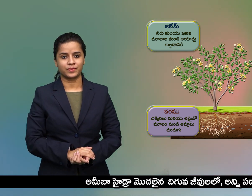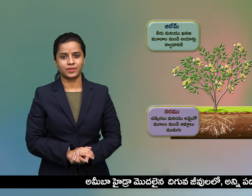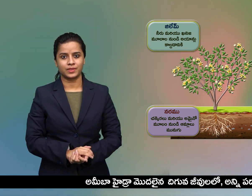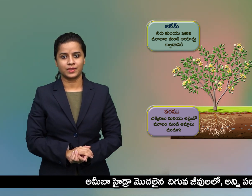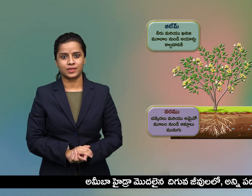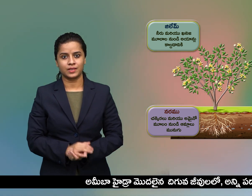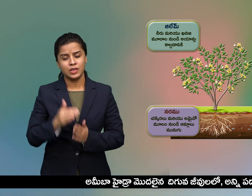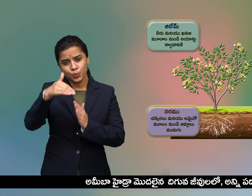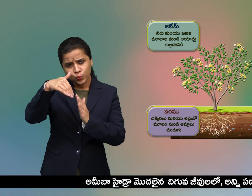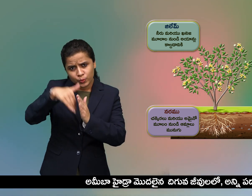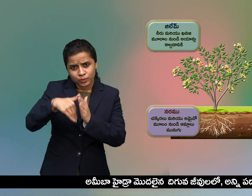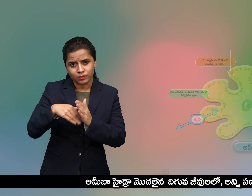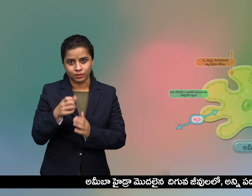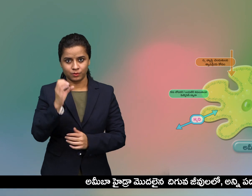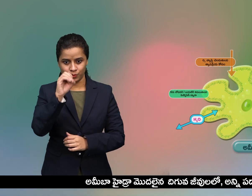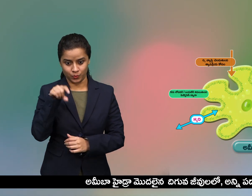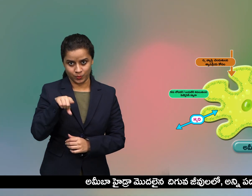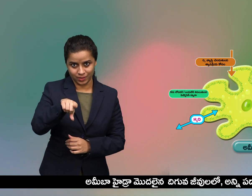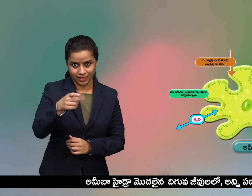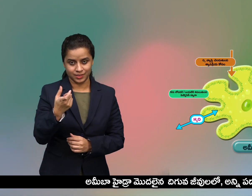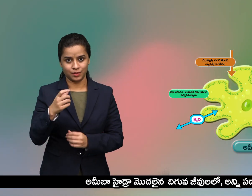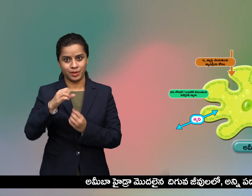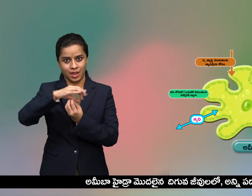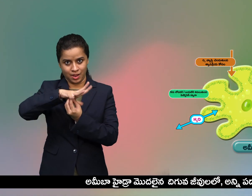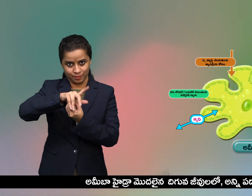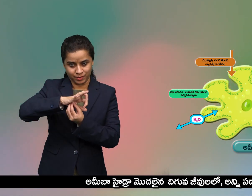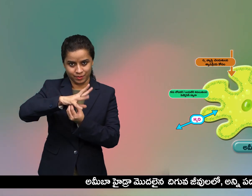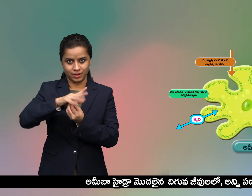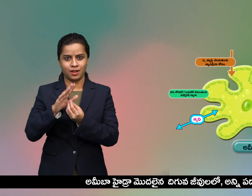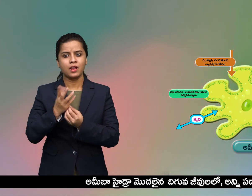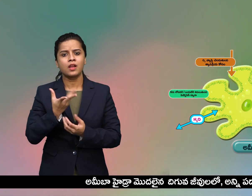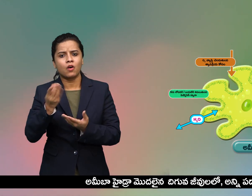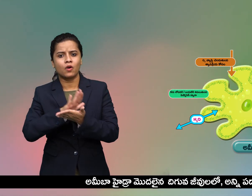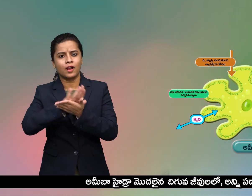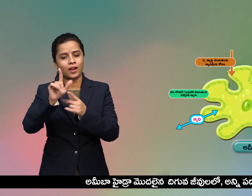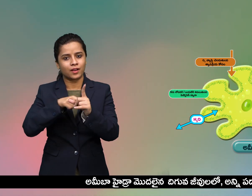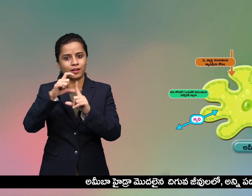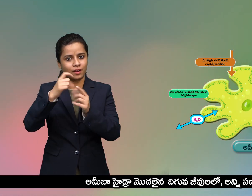అమీబా, హైడ్రా మొదలైన దిగువ జీవులలో అన్ని పదార్థాలు